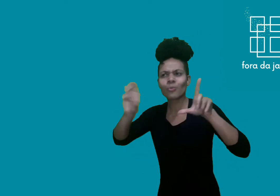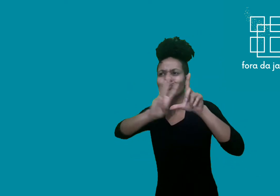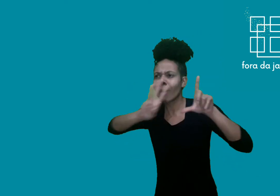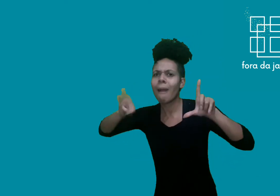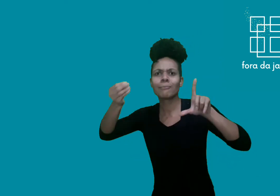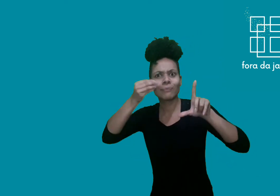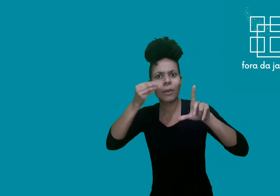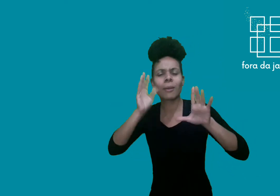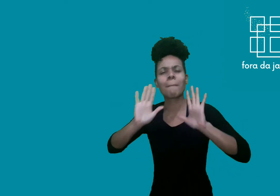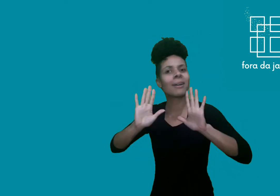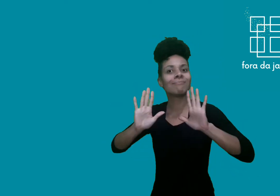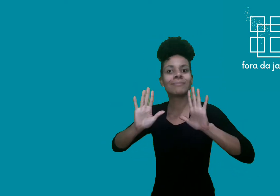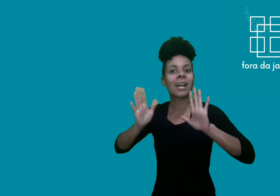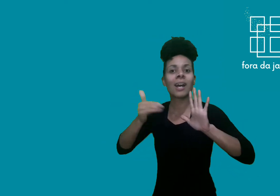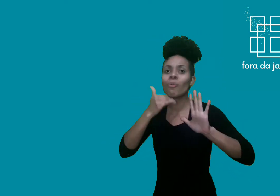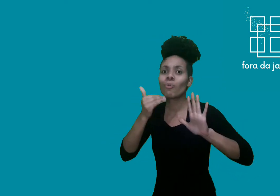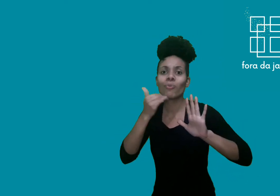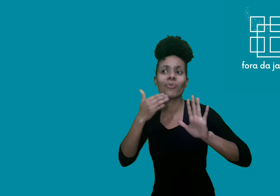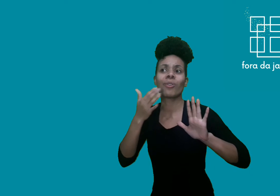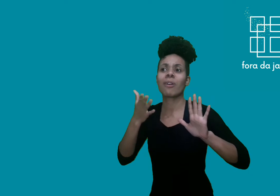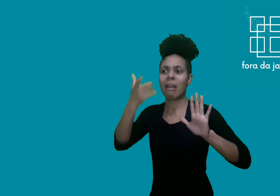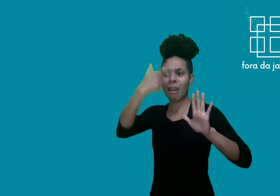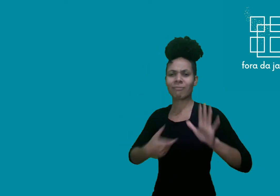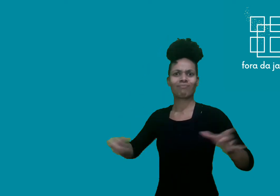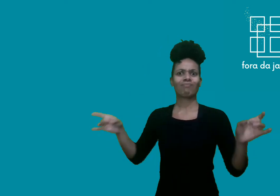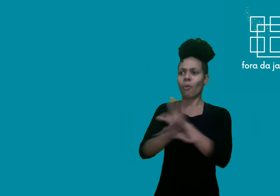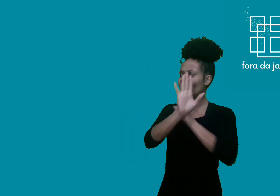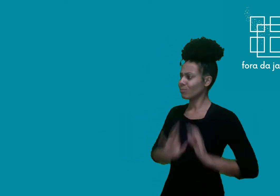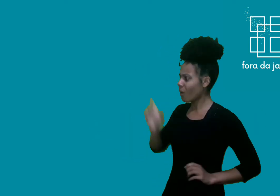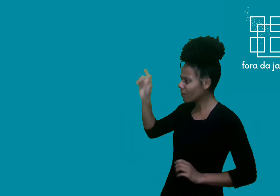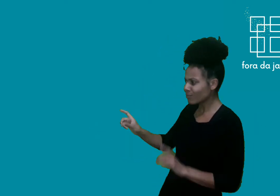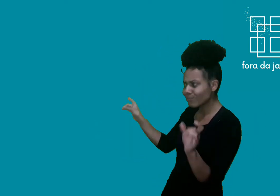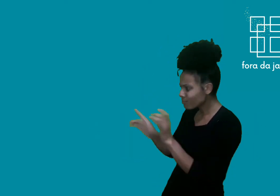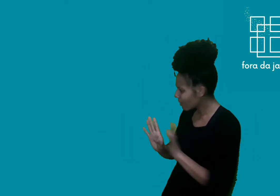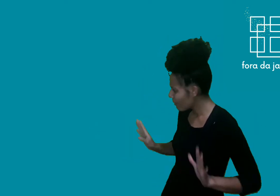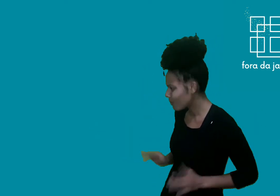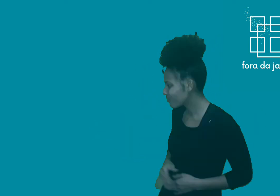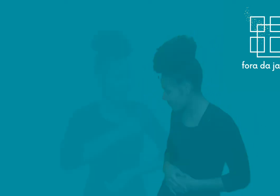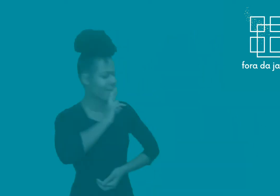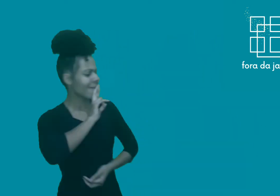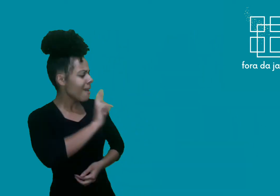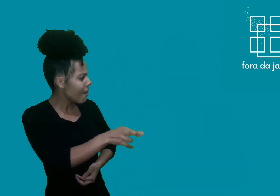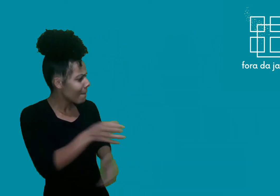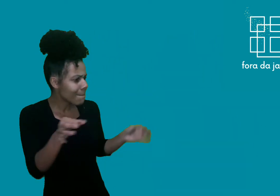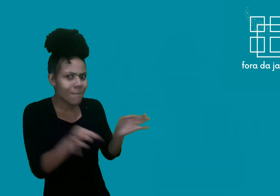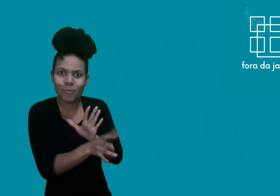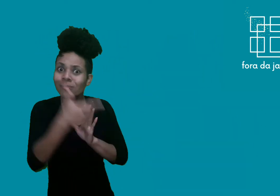se responder. E no fim, talvez você tire aí alguma resposta. Não, eu acho legal o que você falou, né? Que você usou